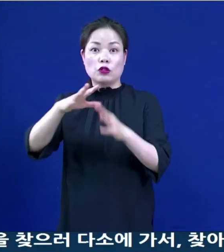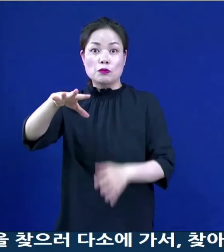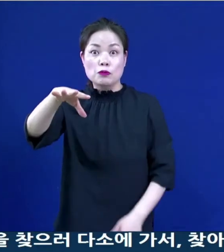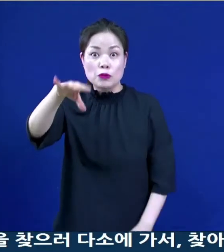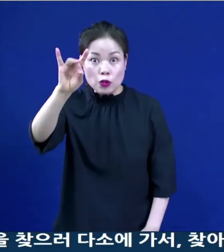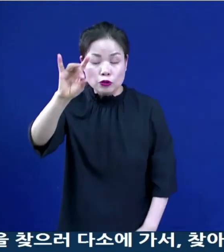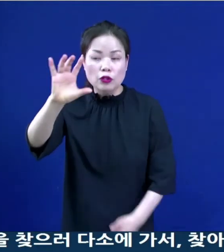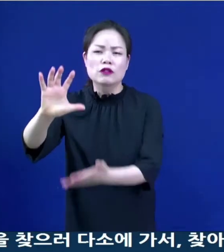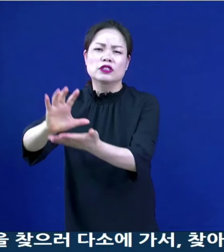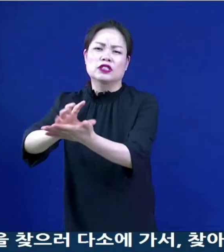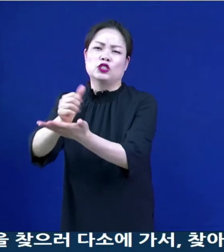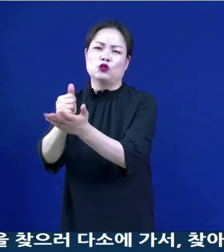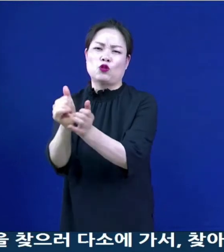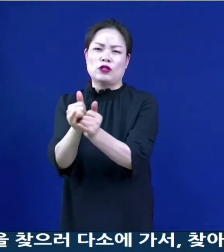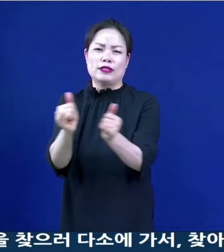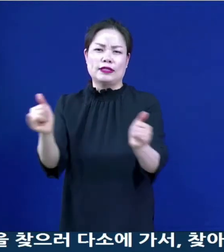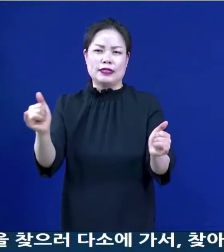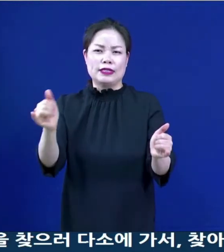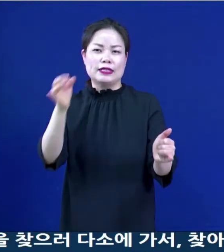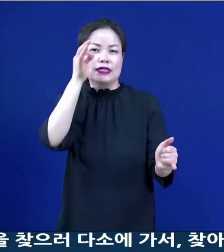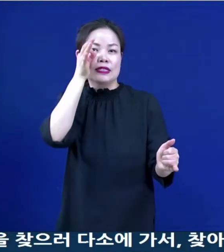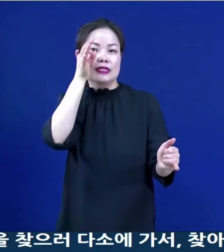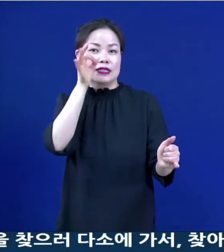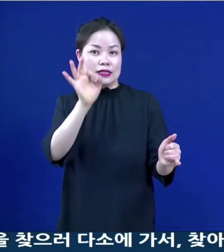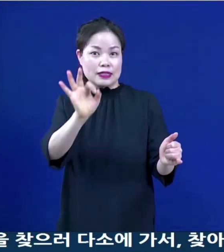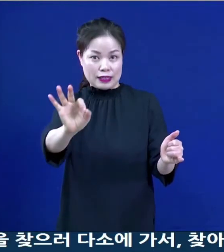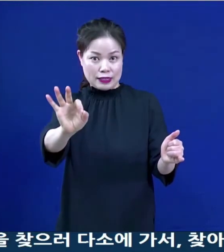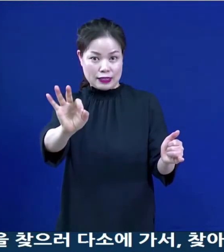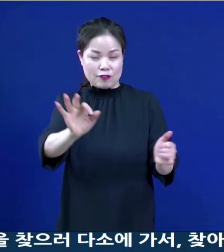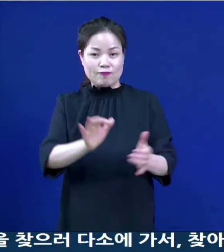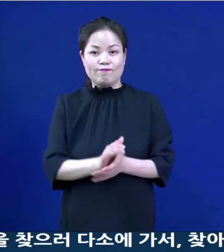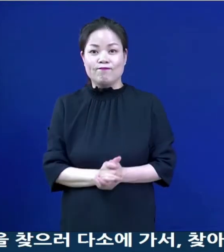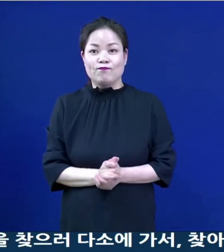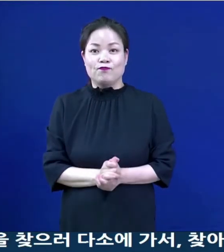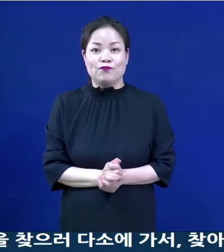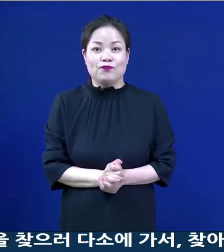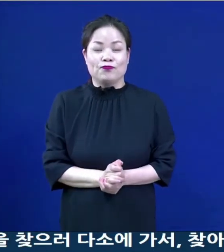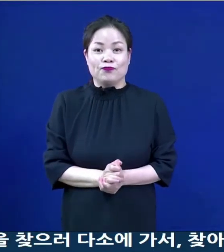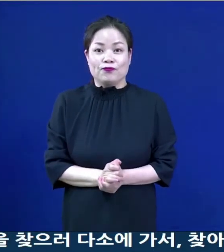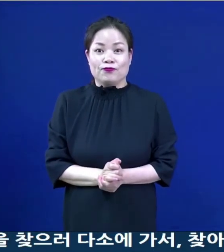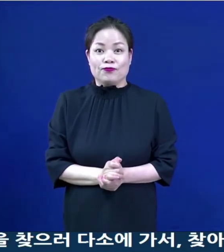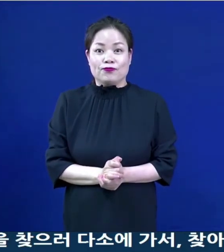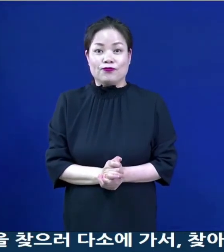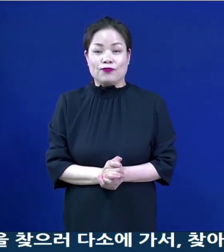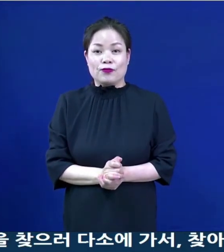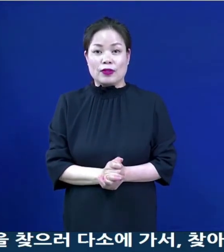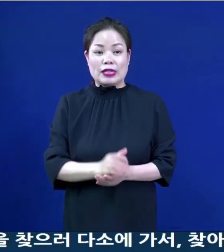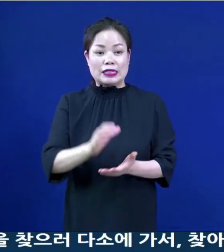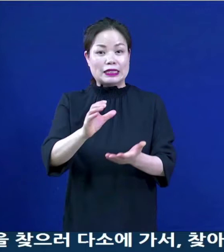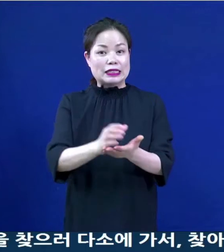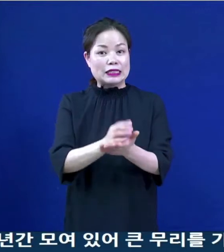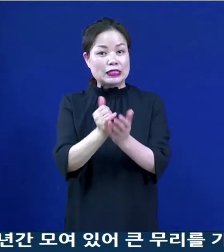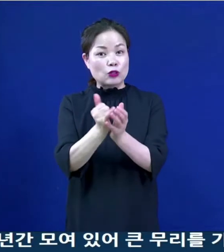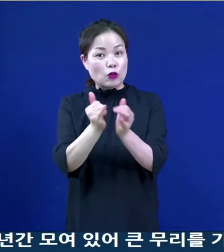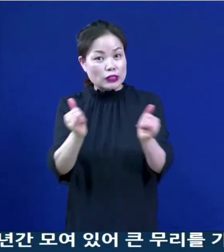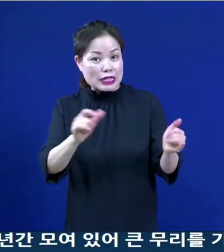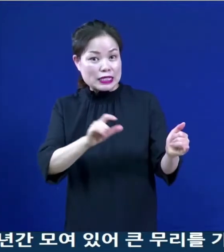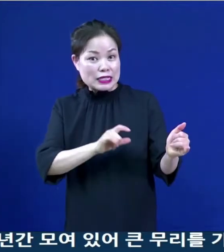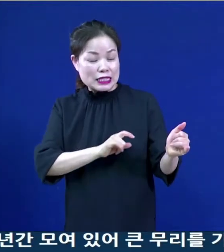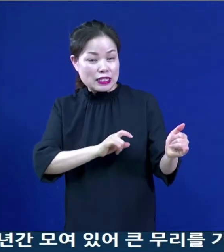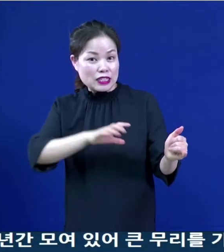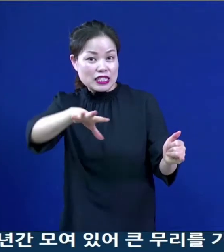비로소 그리스도인이라 일컬음을 받게 되었더라. 이제 그리스도인이라는 이름이 여기서 나오는